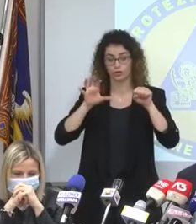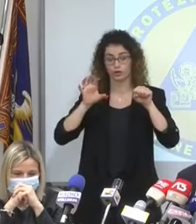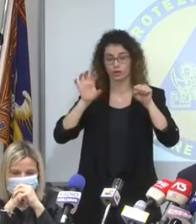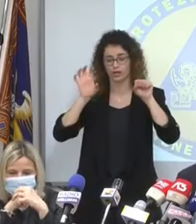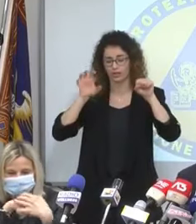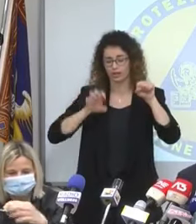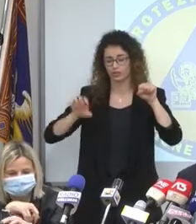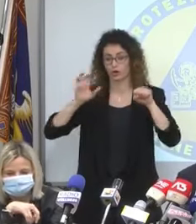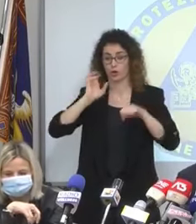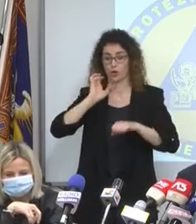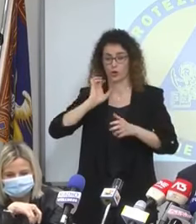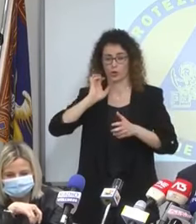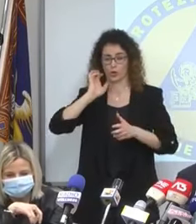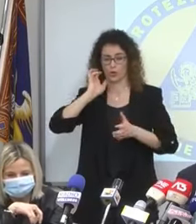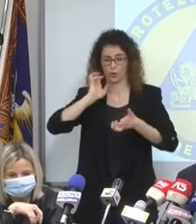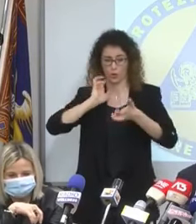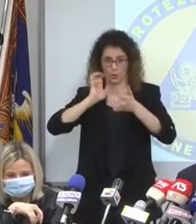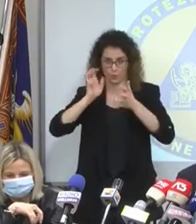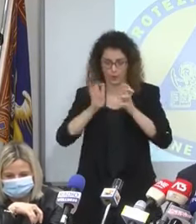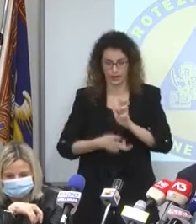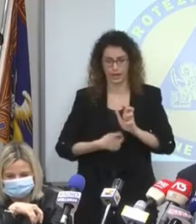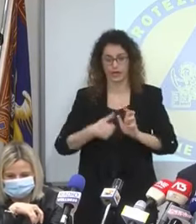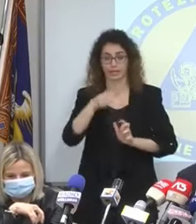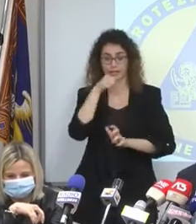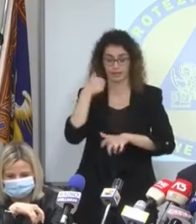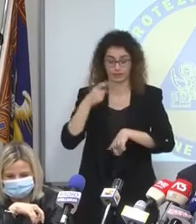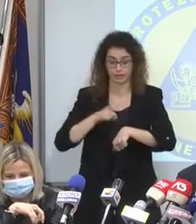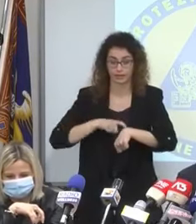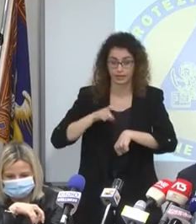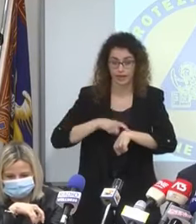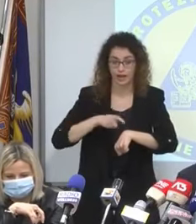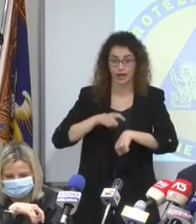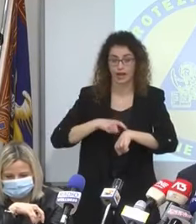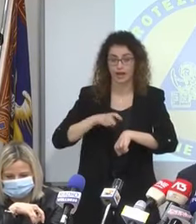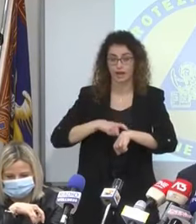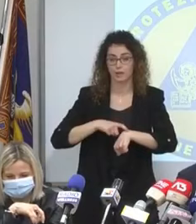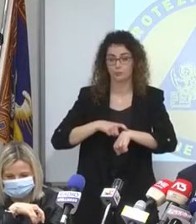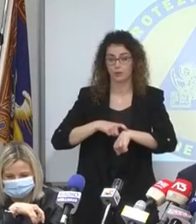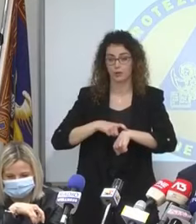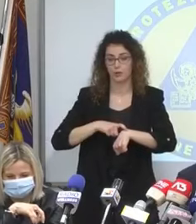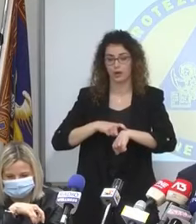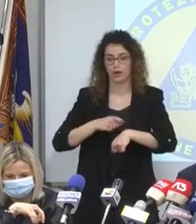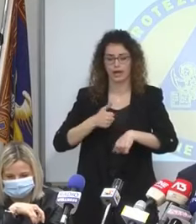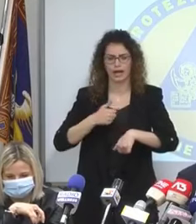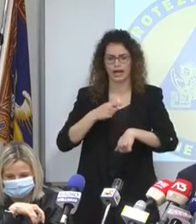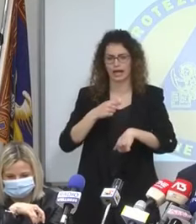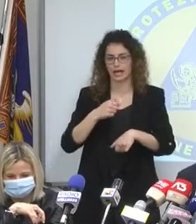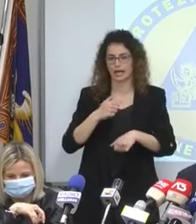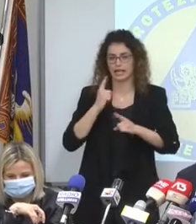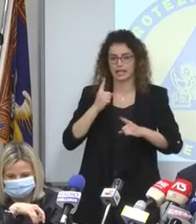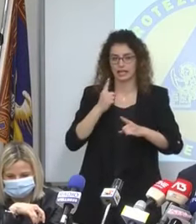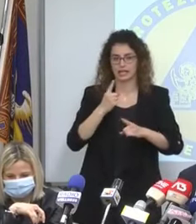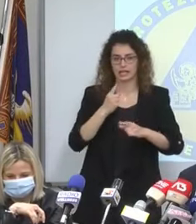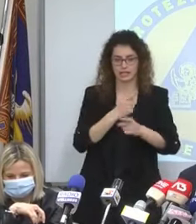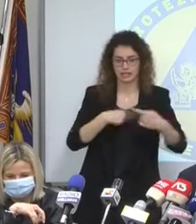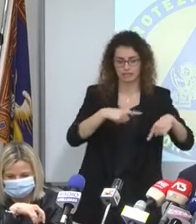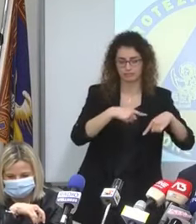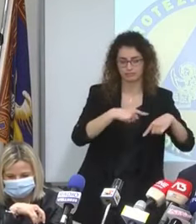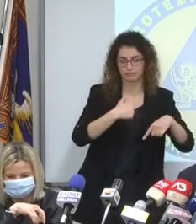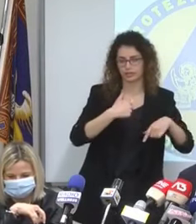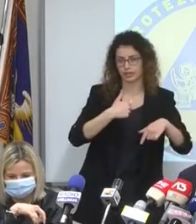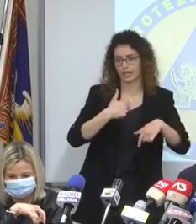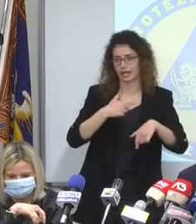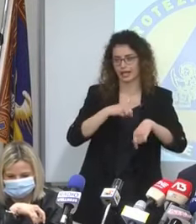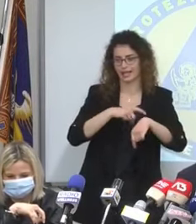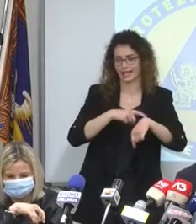regione complicata. Ci vuole tempo e ci sarebbe tutto il tempo che portiamo via. Sono 5 milioni di